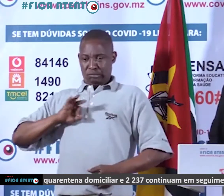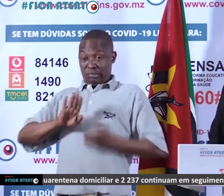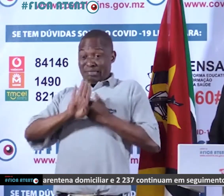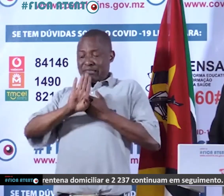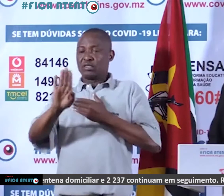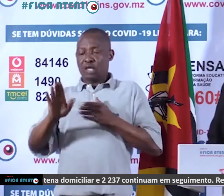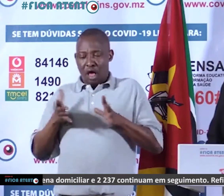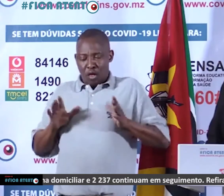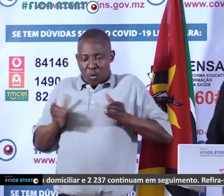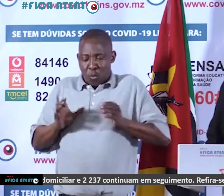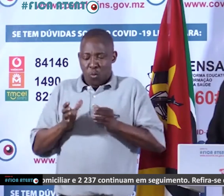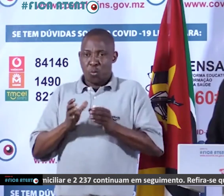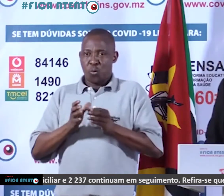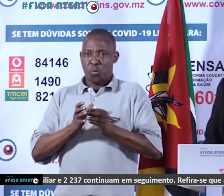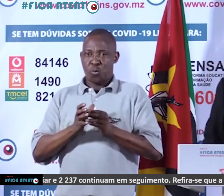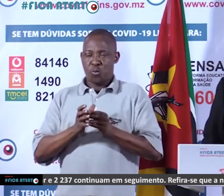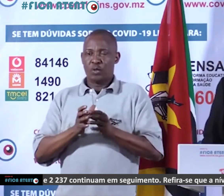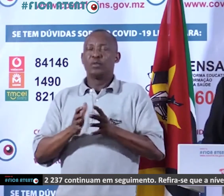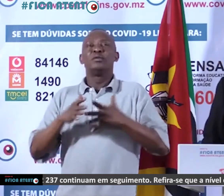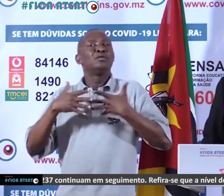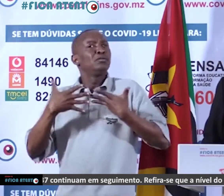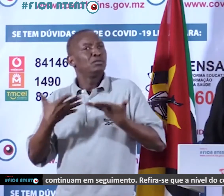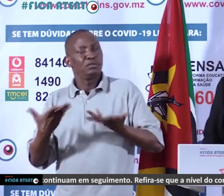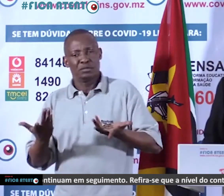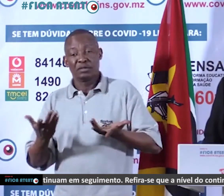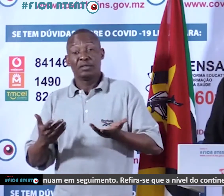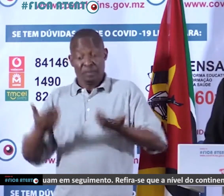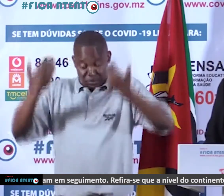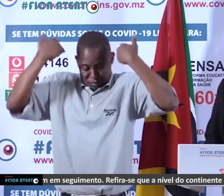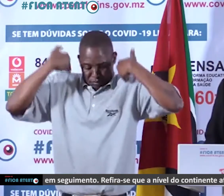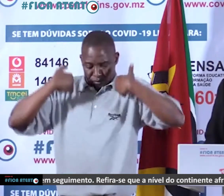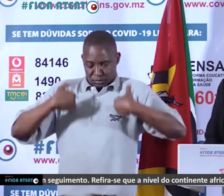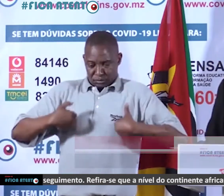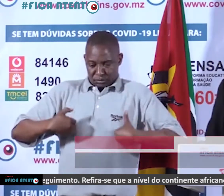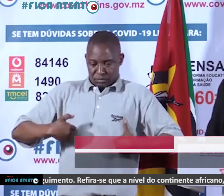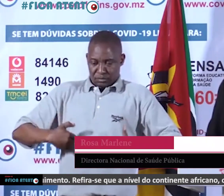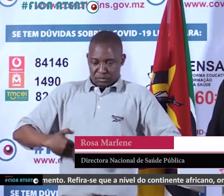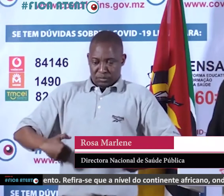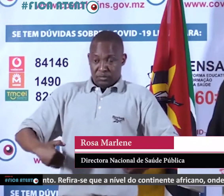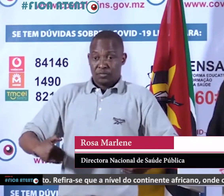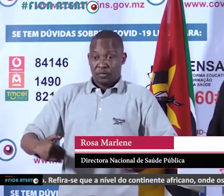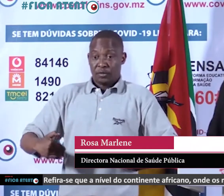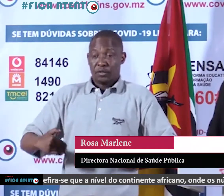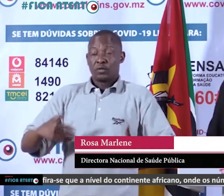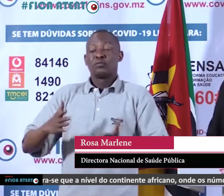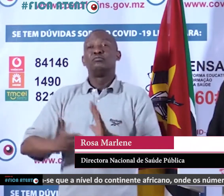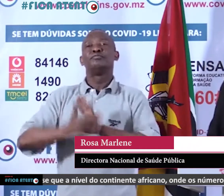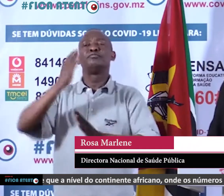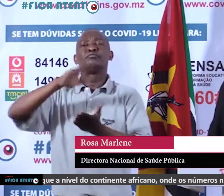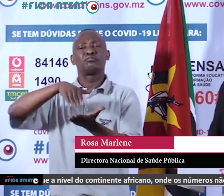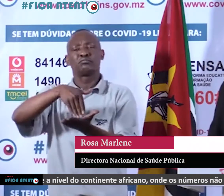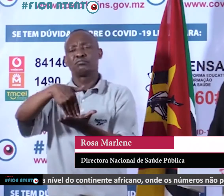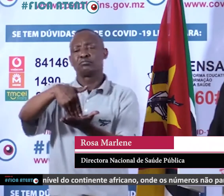portanto, baixa a responsividade do sistema imunológico do nosso organismo, facilitando